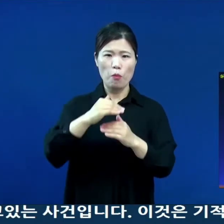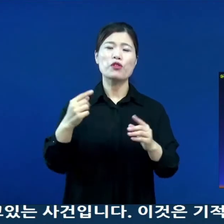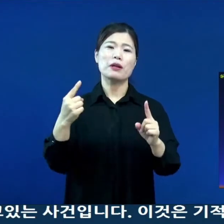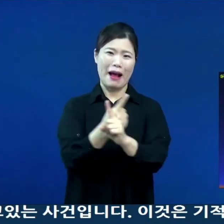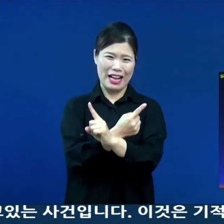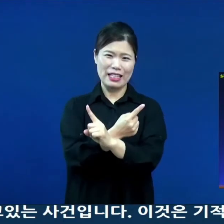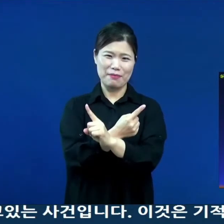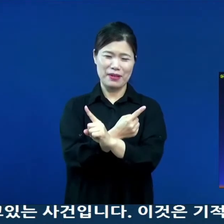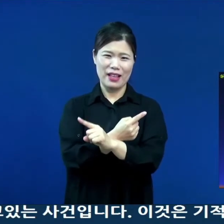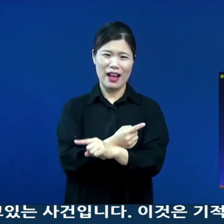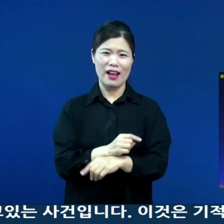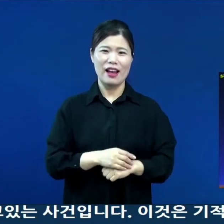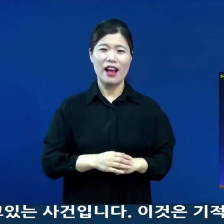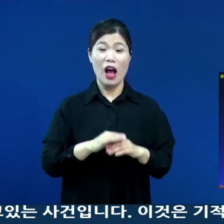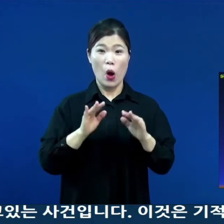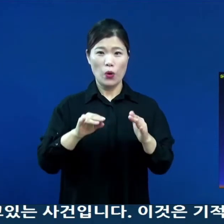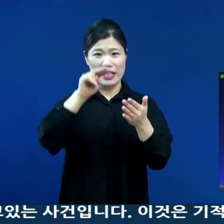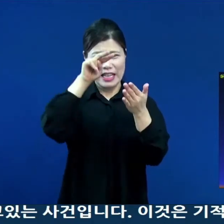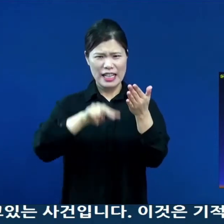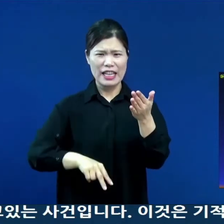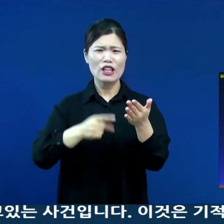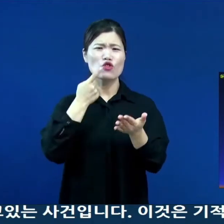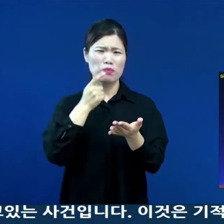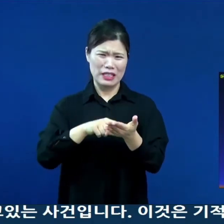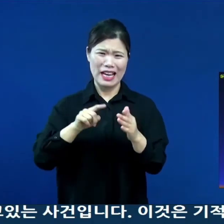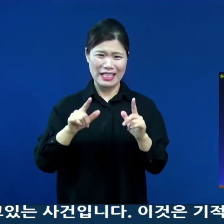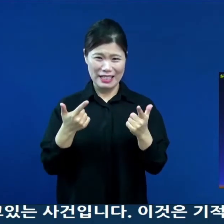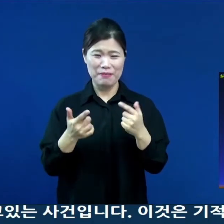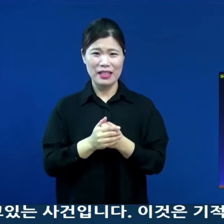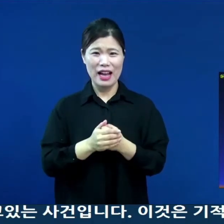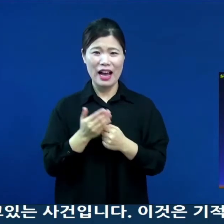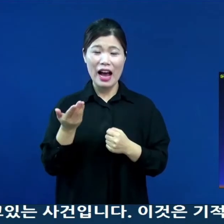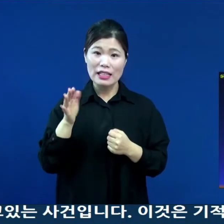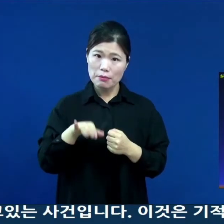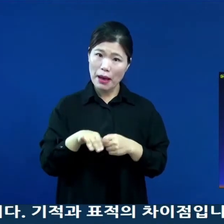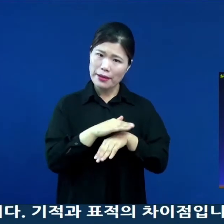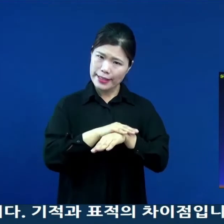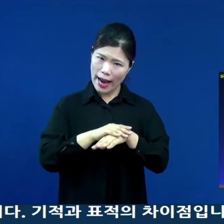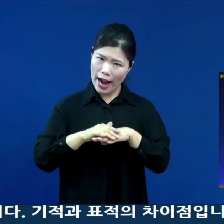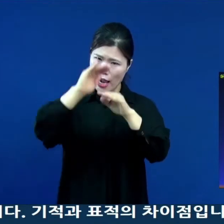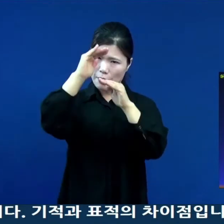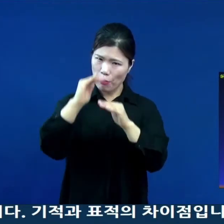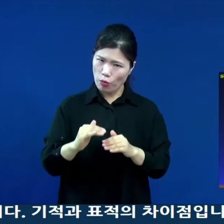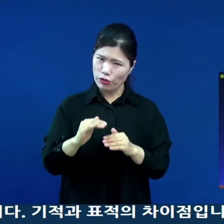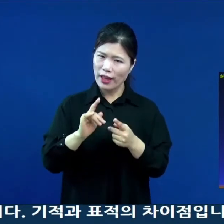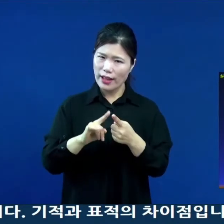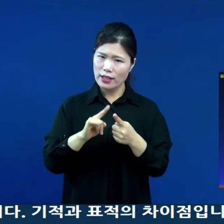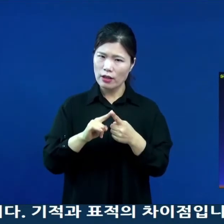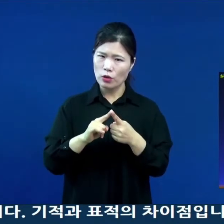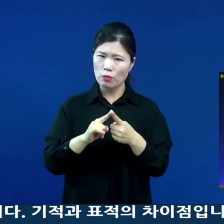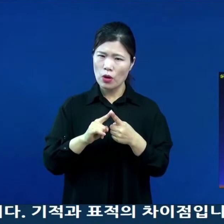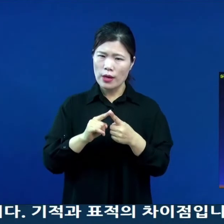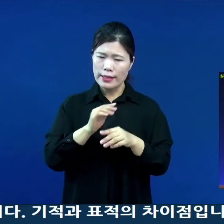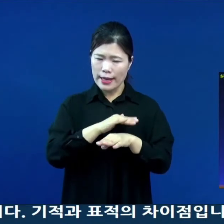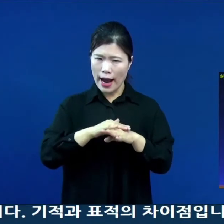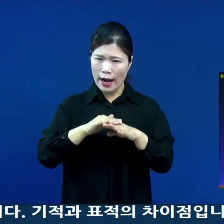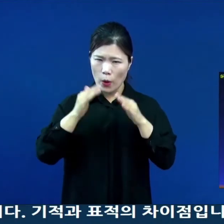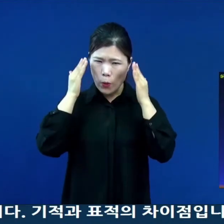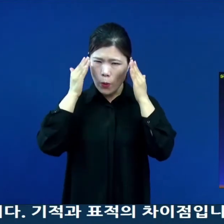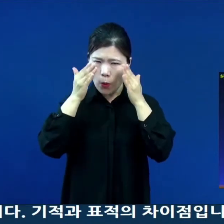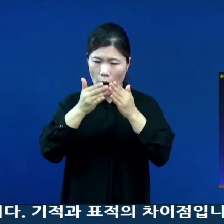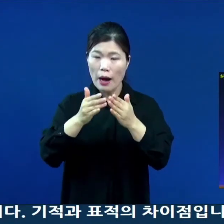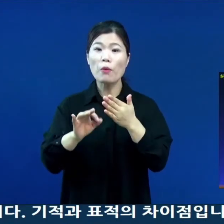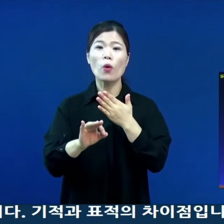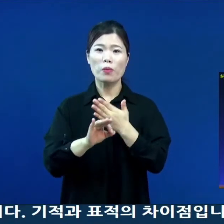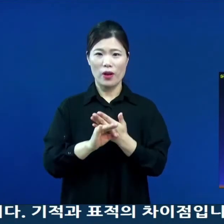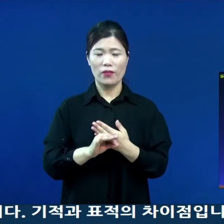오늘 본문의 내용이 읽기에 그다지 쉽지 않습니다. 그러나 잘 이 본문의 심오한 곳으로 들어가면 우리에게